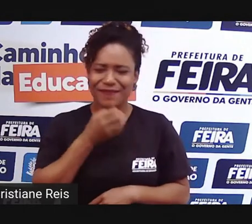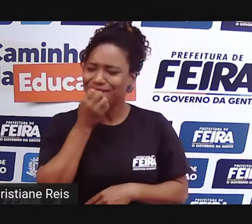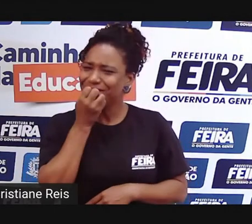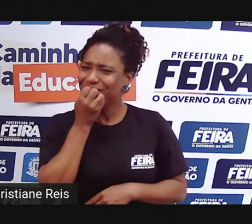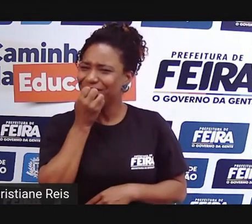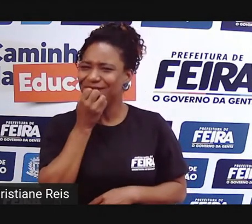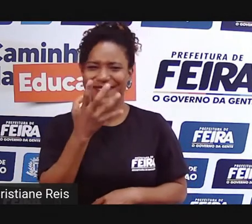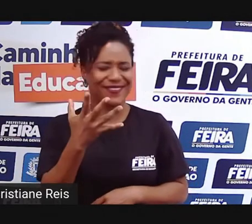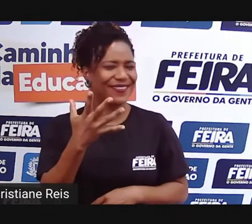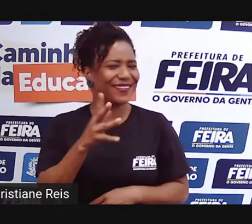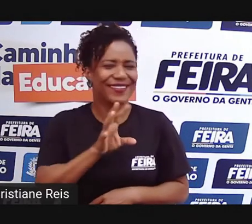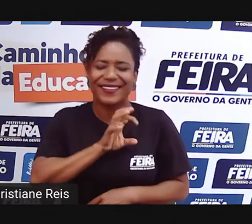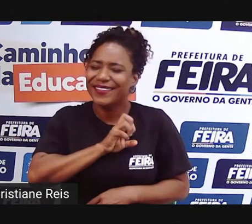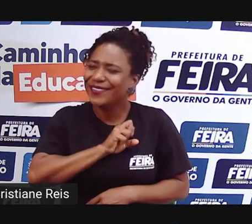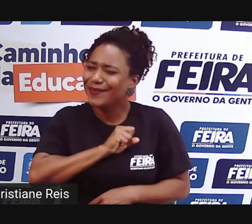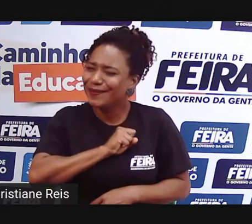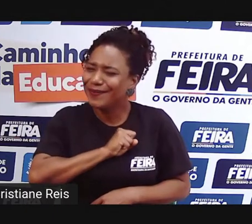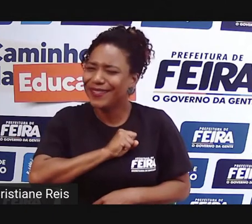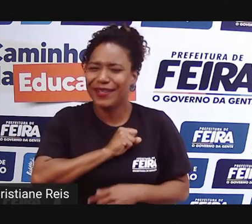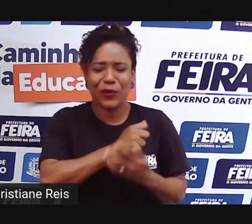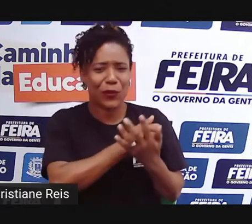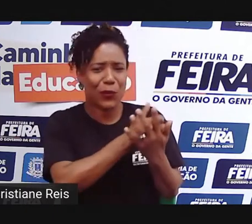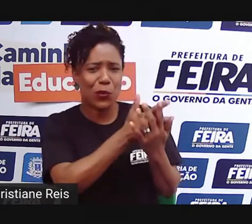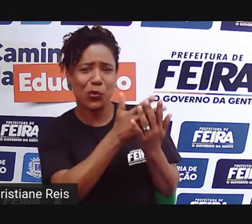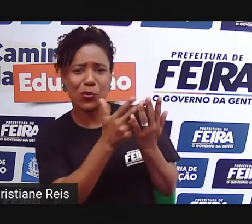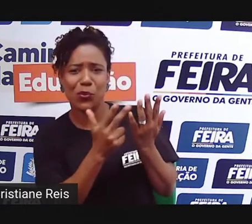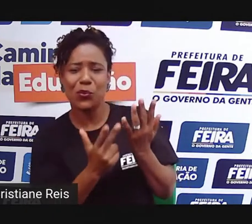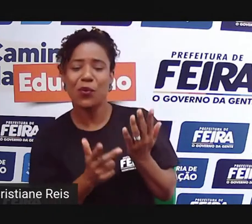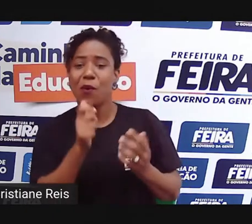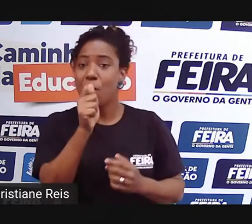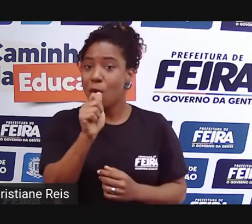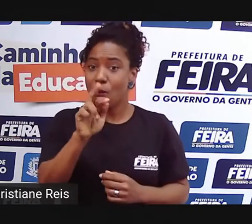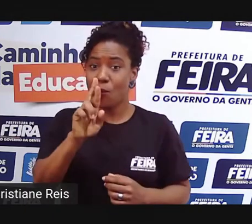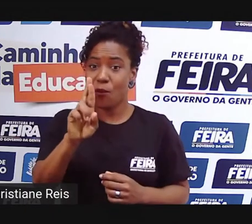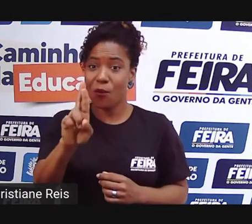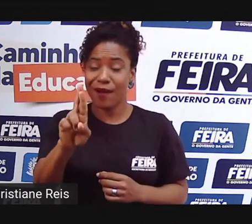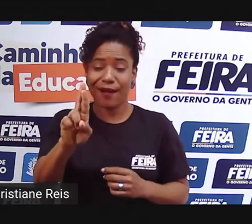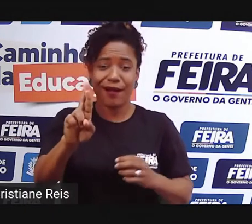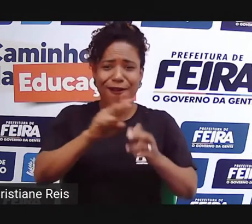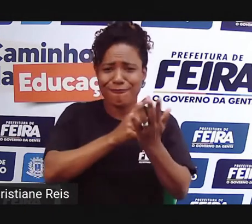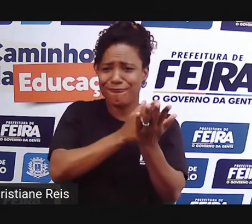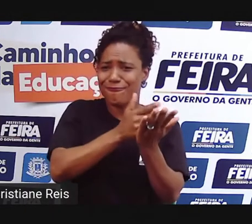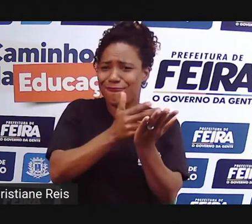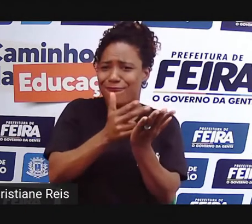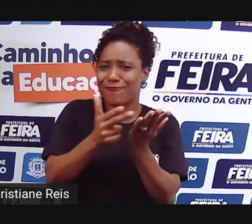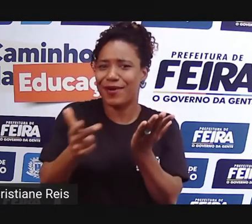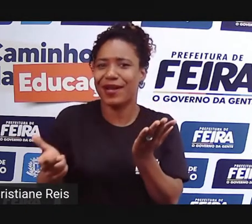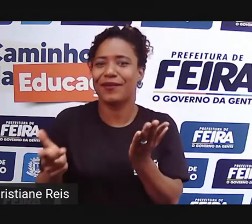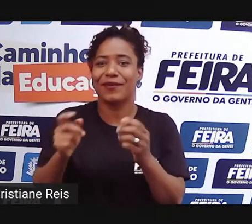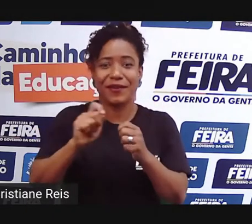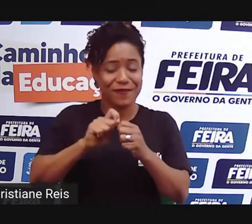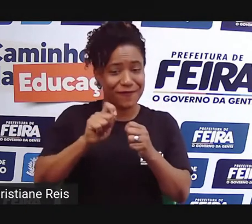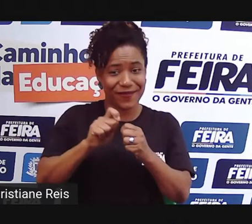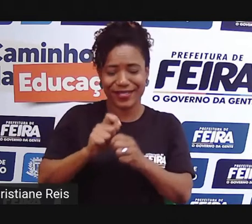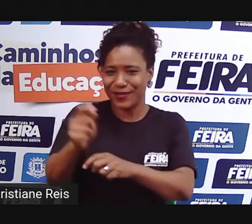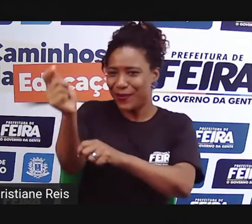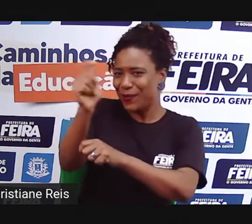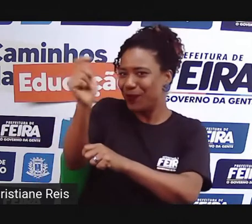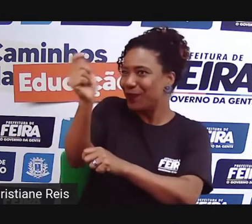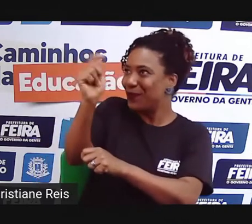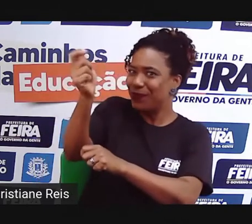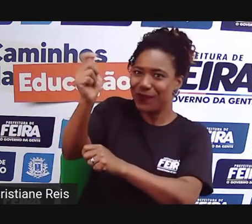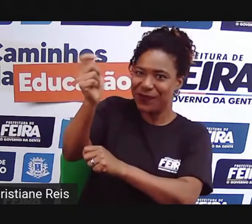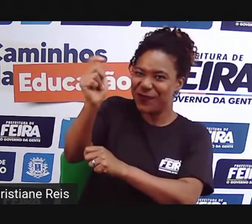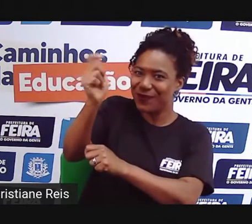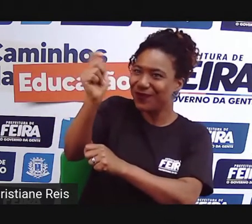viram? Quantas coisas o ar faz voar? Isso mesmo, a pipa. O que mais que